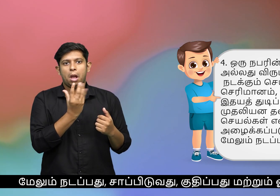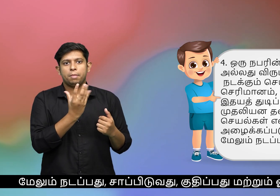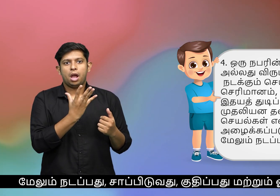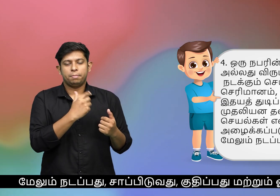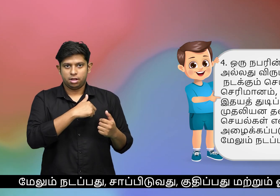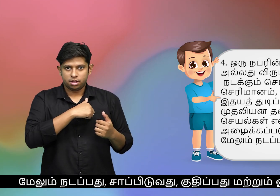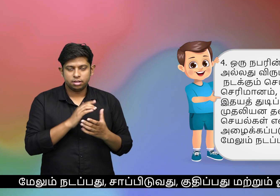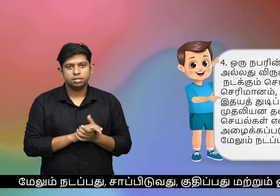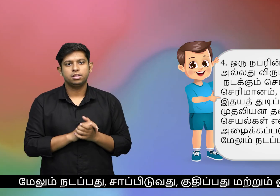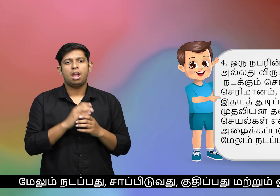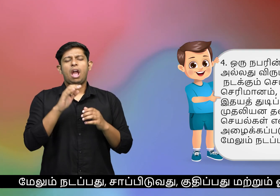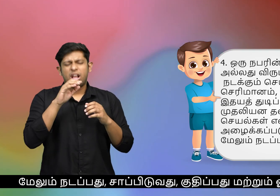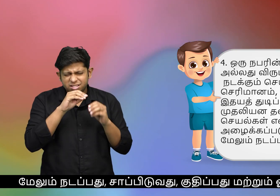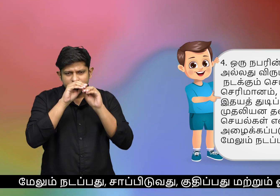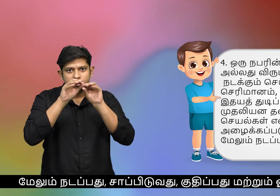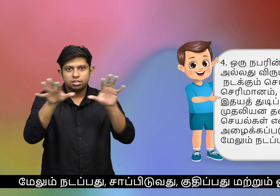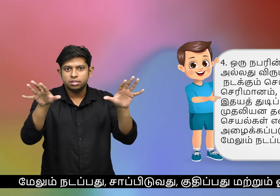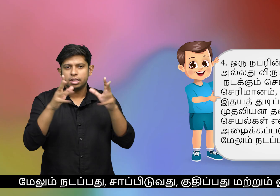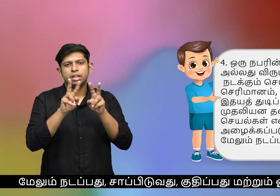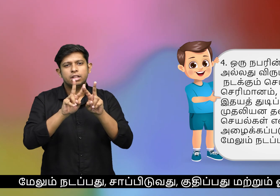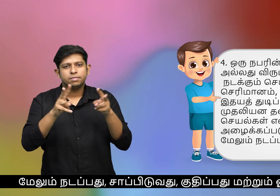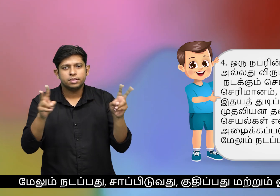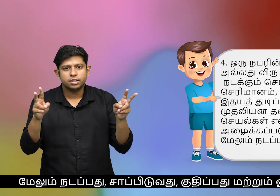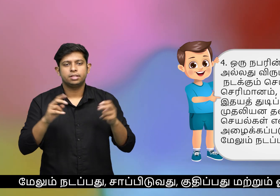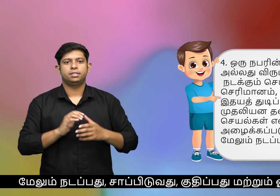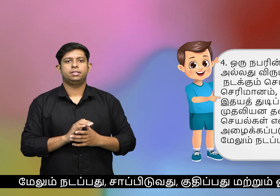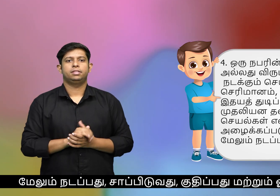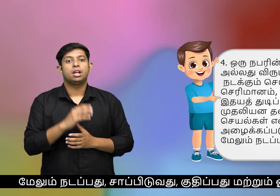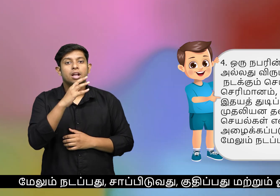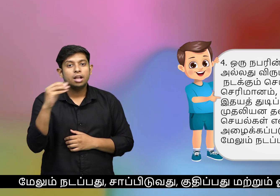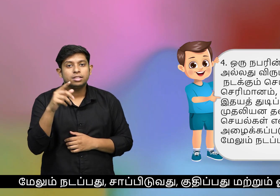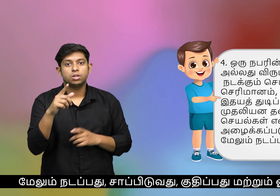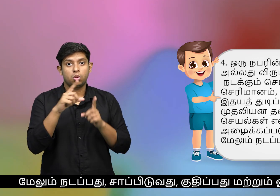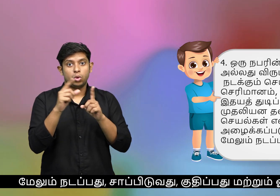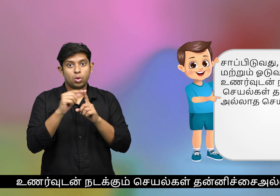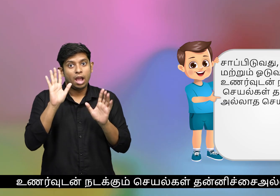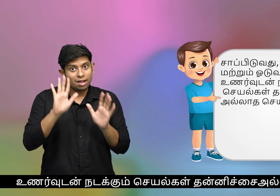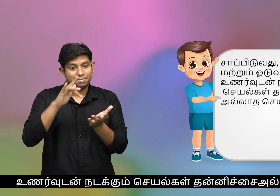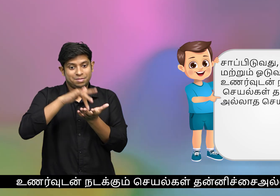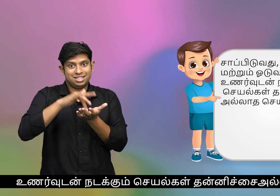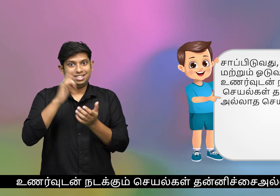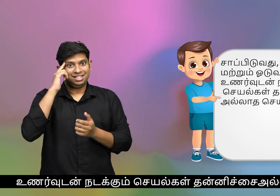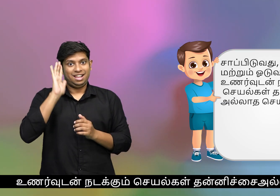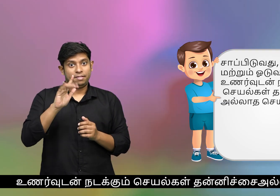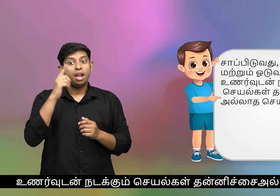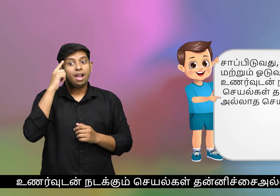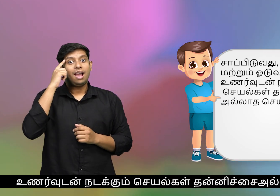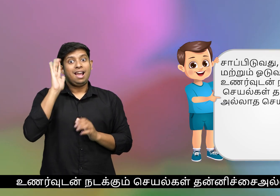மேலும் நடப்பது, சாப்பிடுவது, குதிப்பது மற்றும் ஓடுவது போன்ற உணர்வுடன் நடக்கும் செயல்கள் தன்னிச்சை